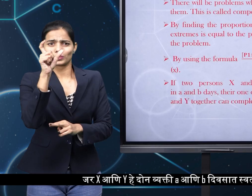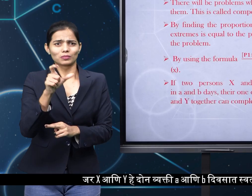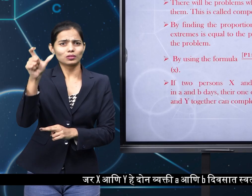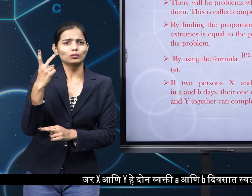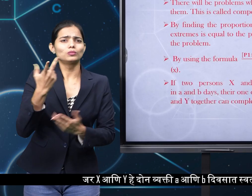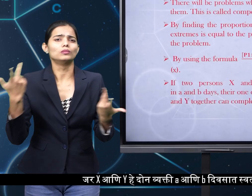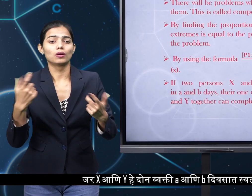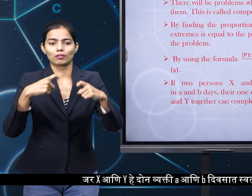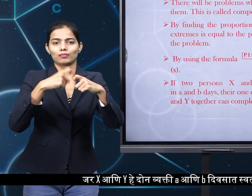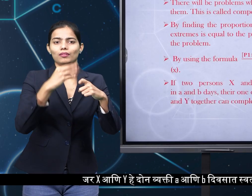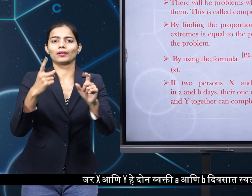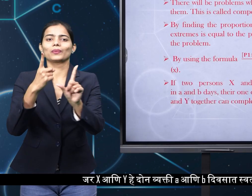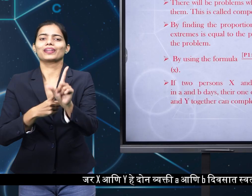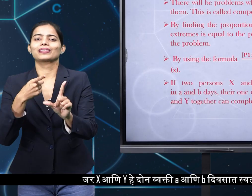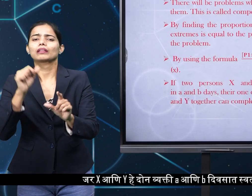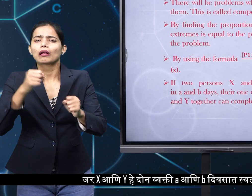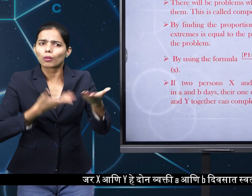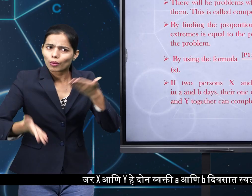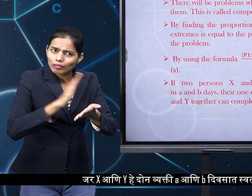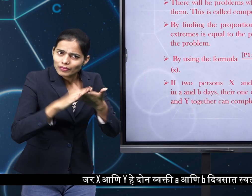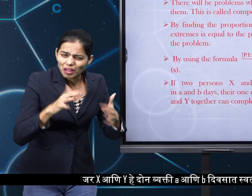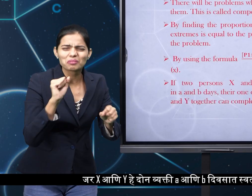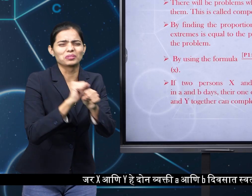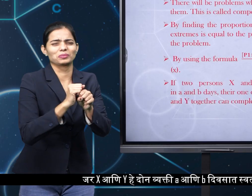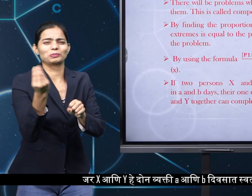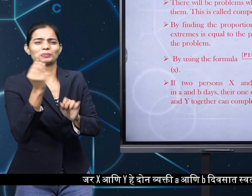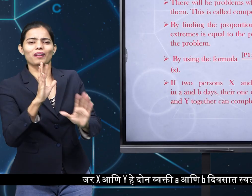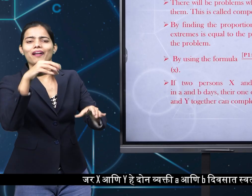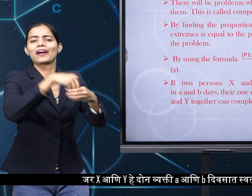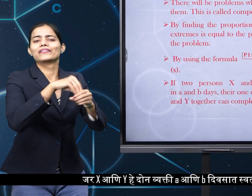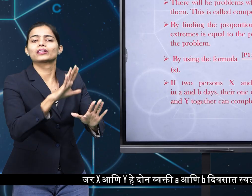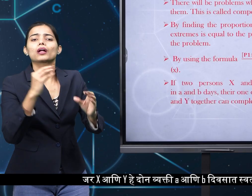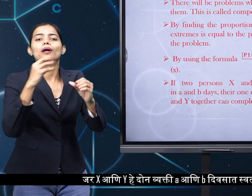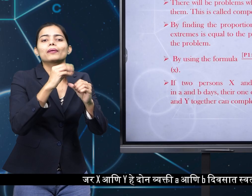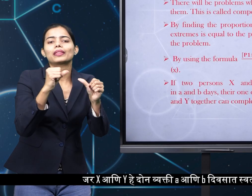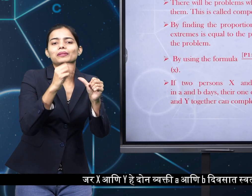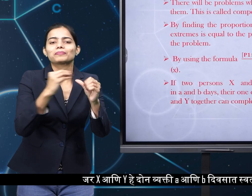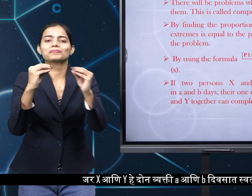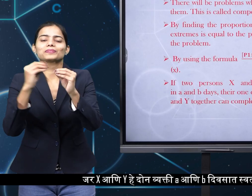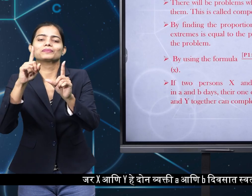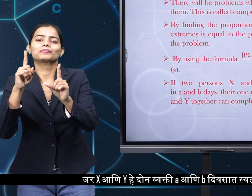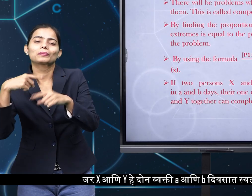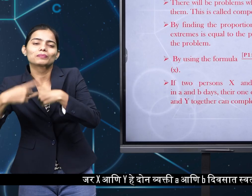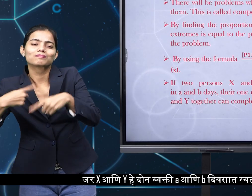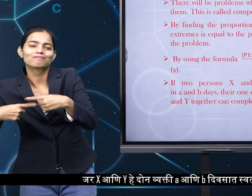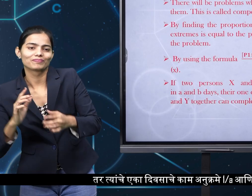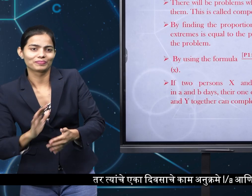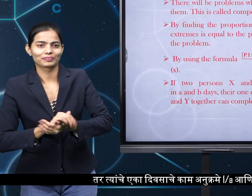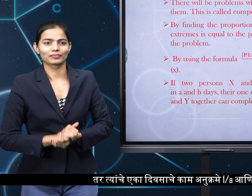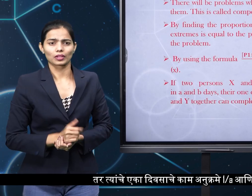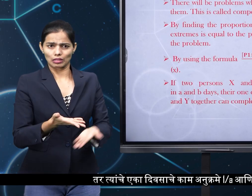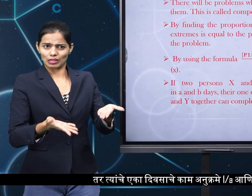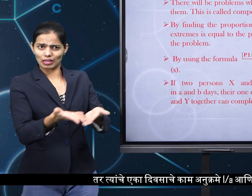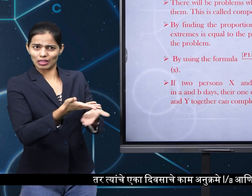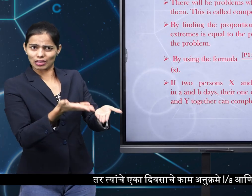जर x आणि y हे दोन व्यक्ती A आणि B दिवसात स्वतंत्रपणे काही काम पूर्ण करू शकत असतील,